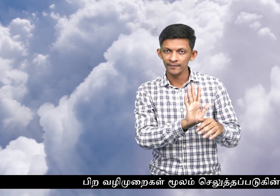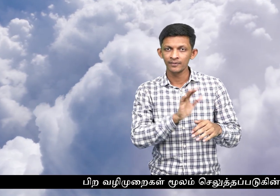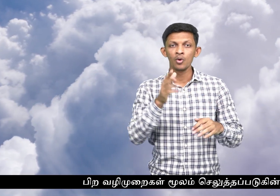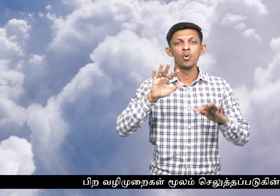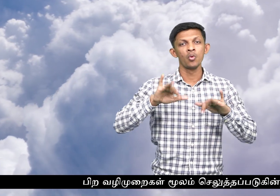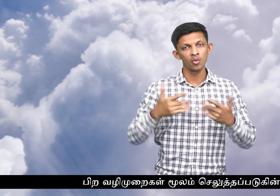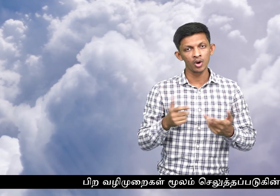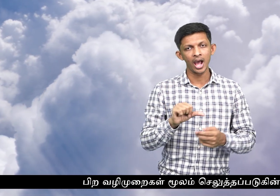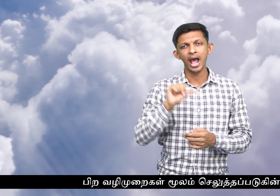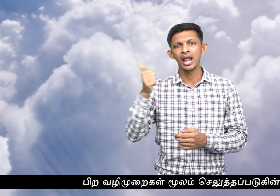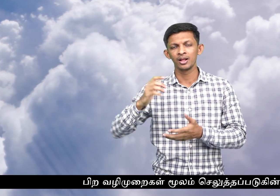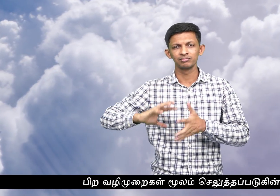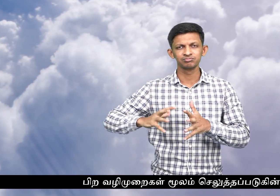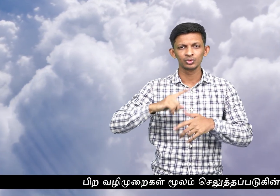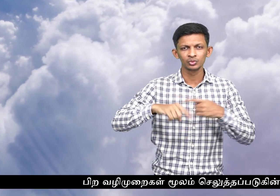மூலம் செலுத்தப்படுகின்றன.